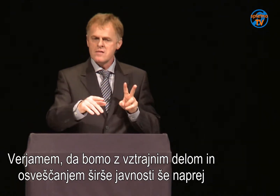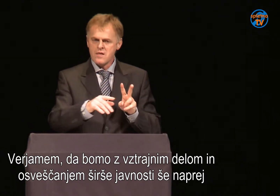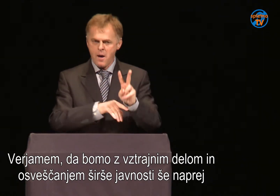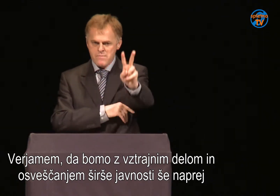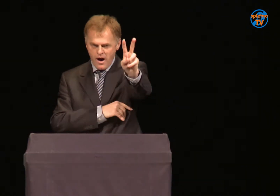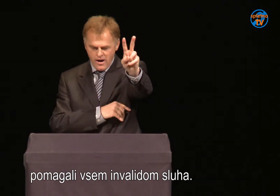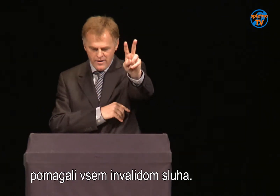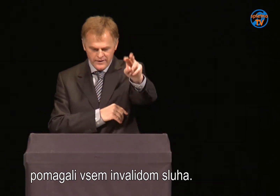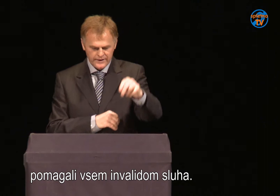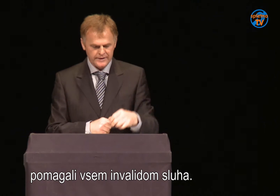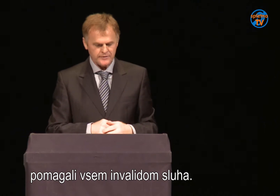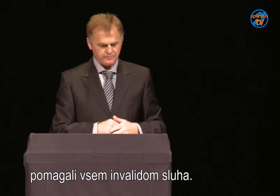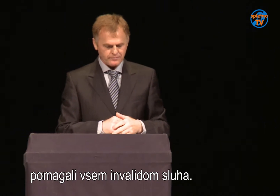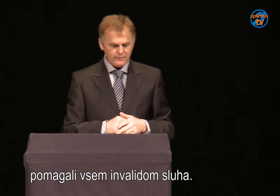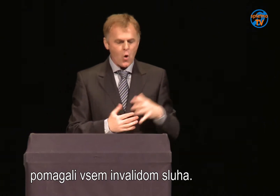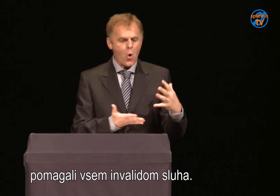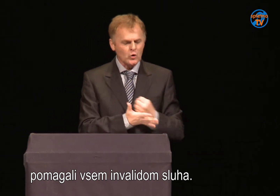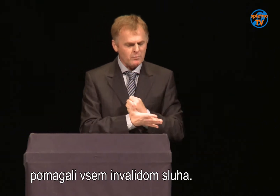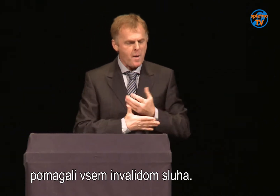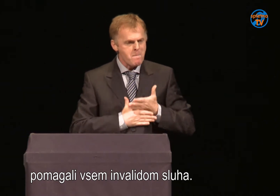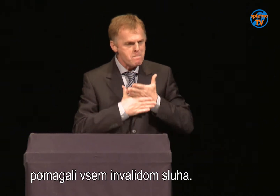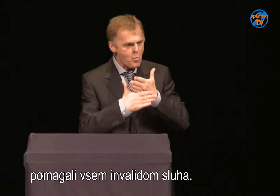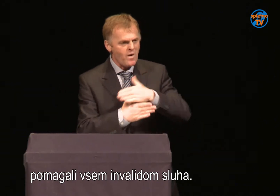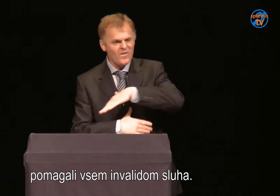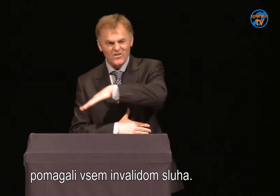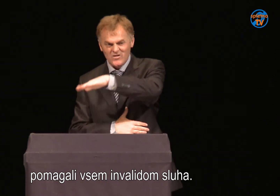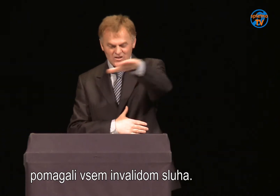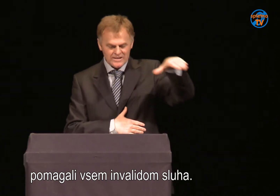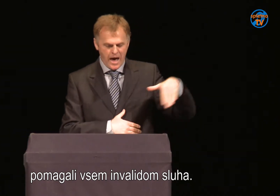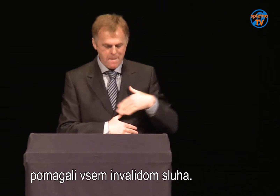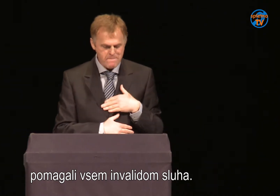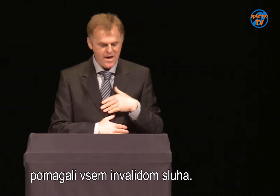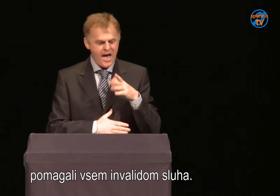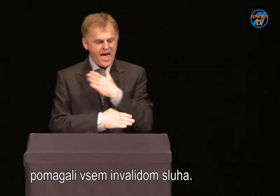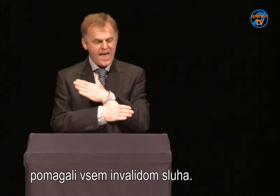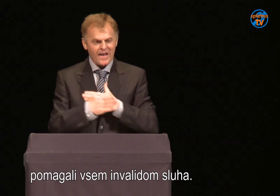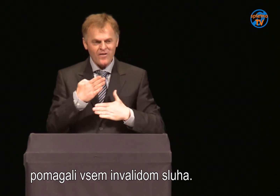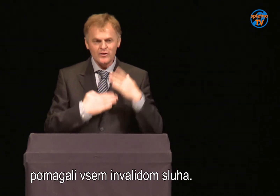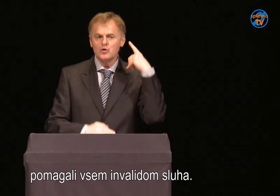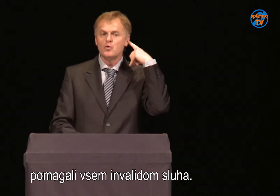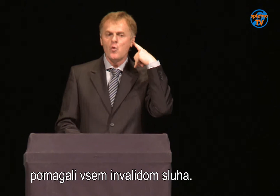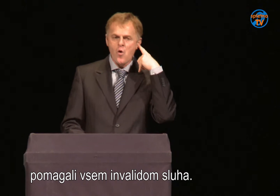širše javnosti še naprej uspešno pomagali vsem invalidom